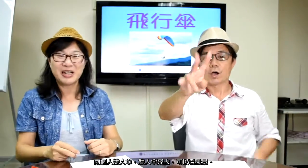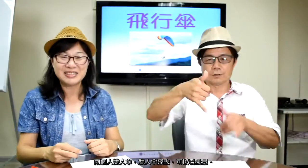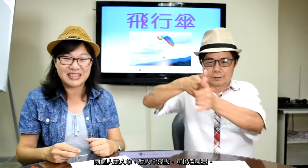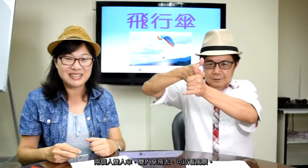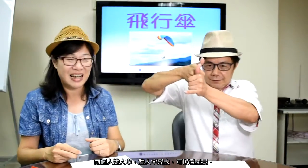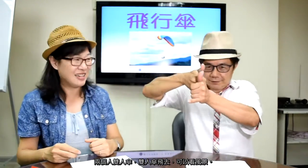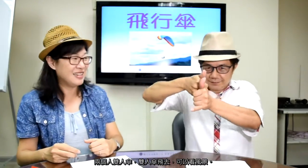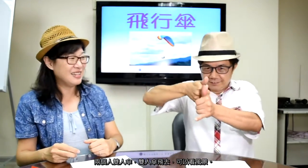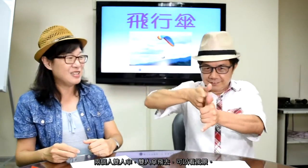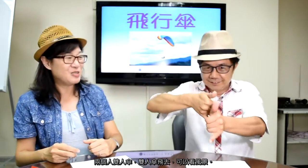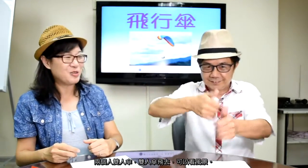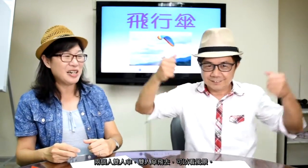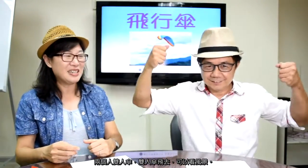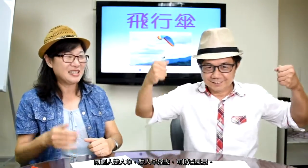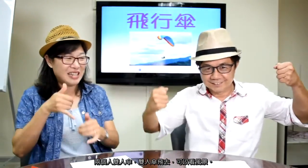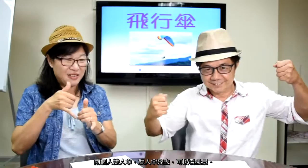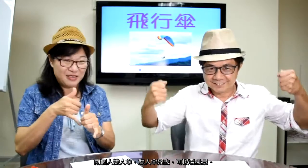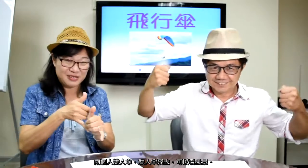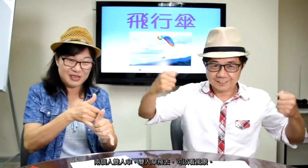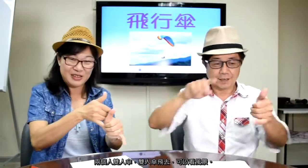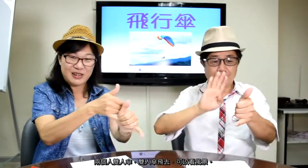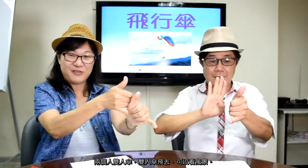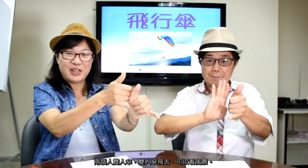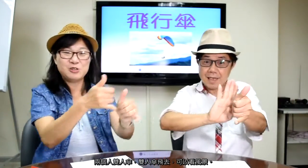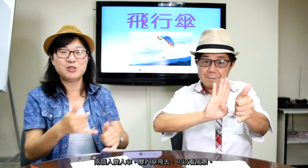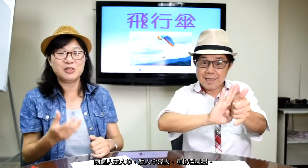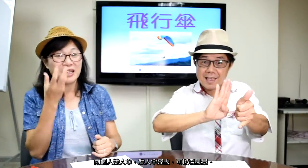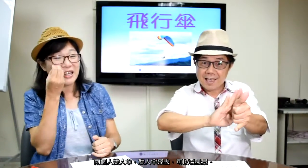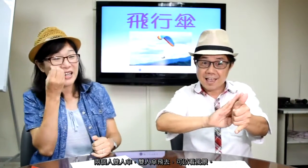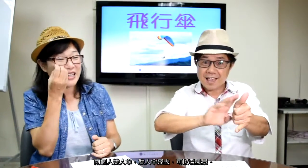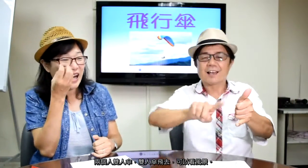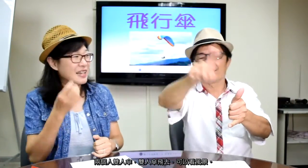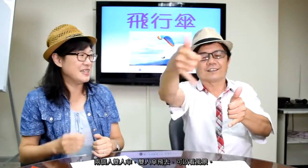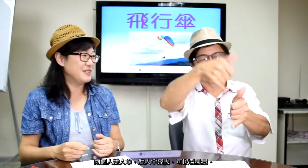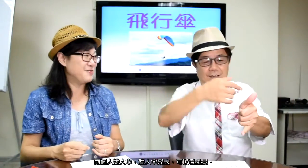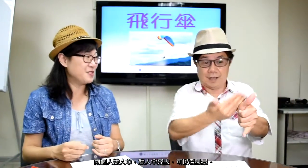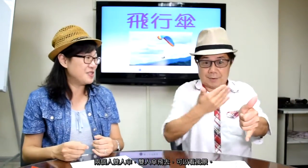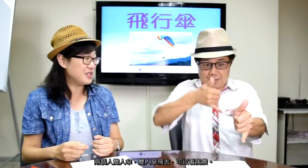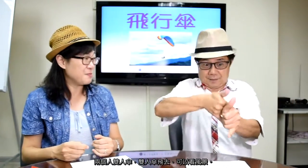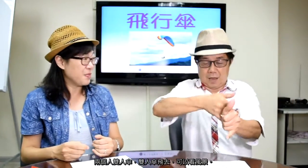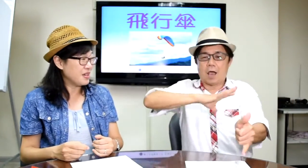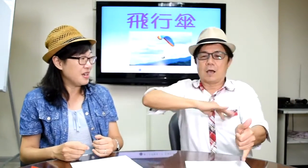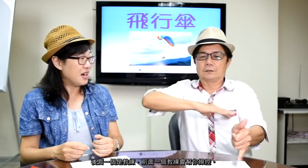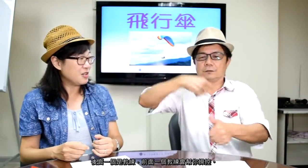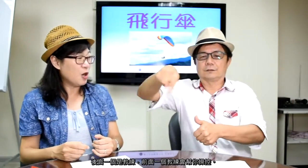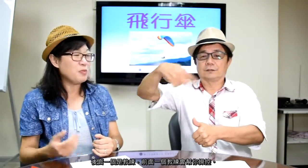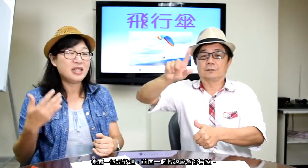双人伞，双人伞好飞去，可以看风景。后面一